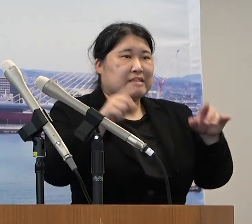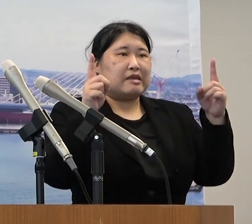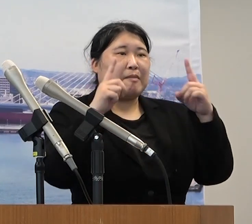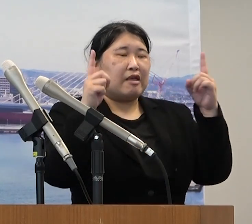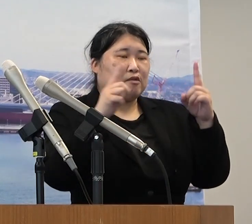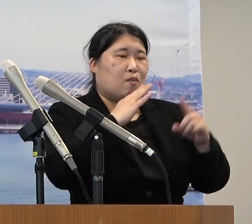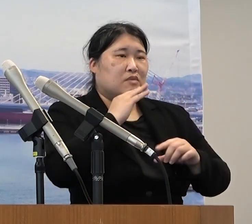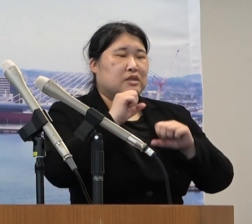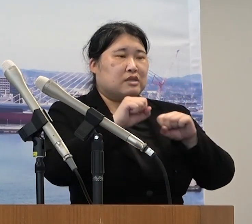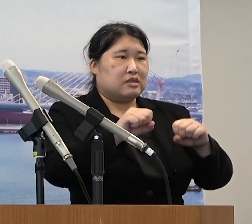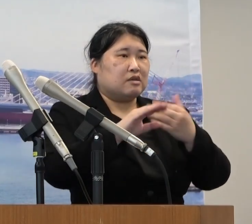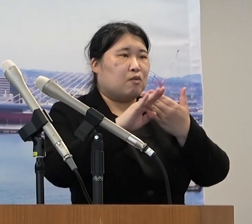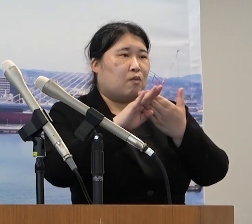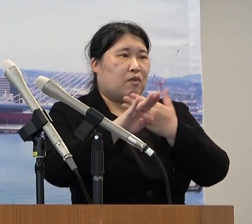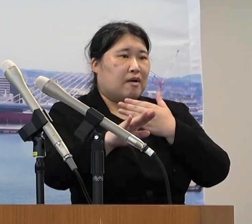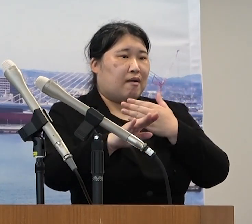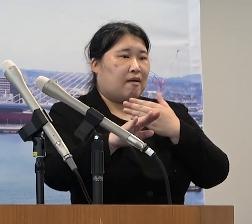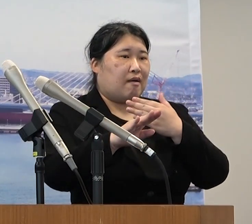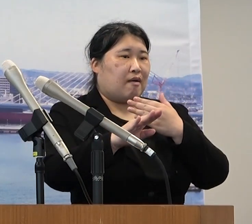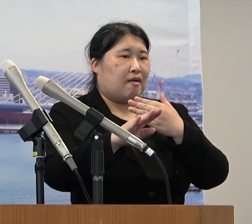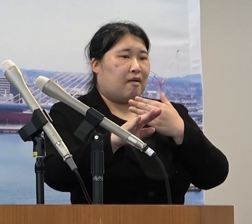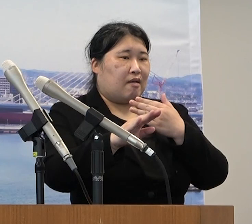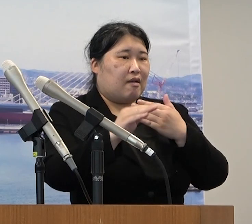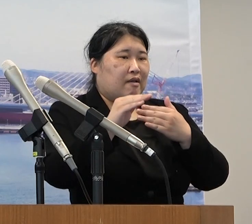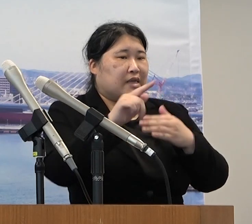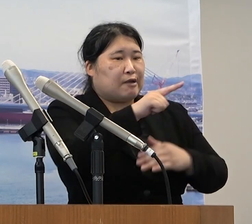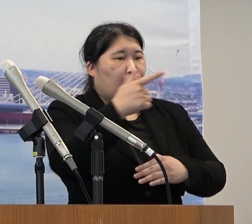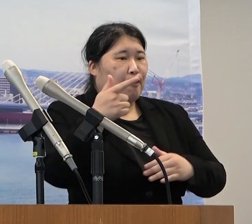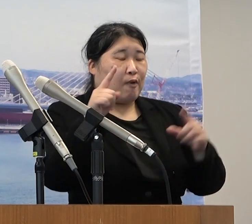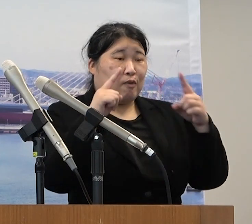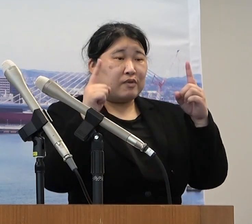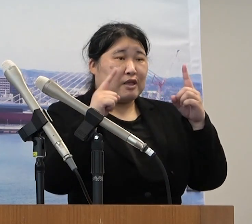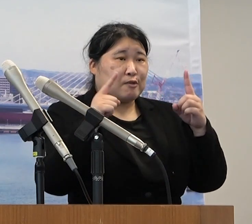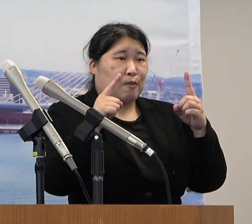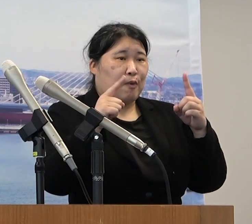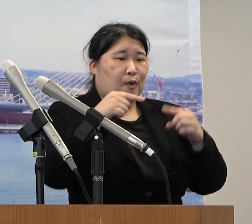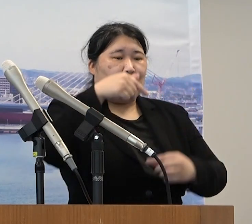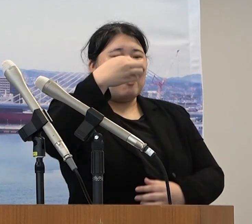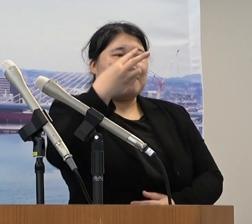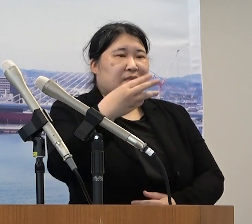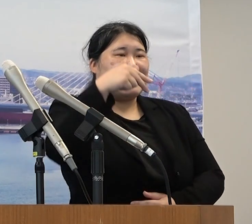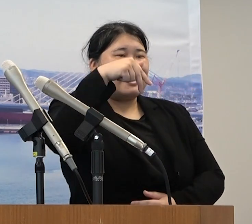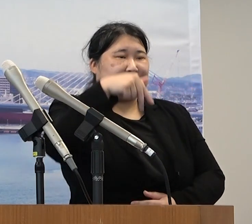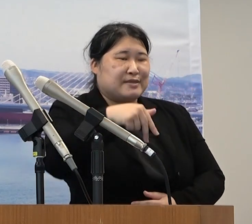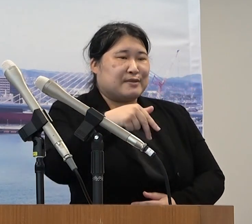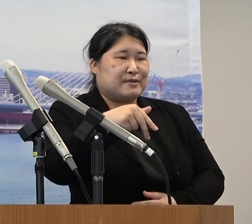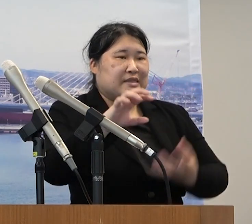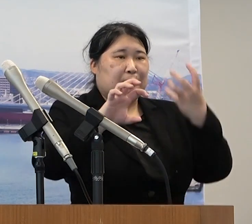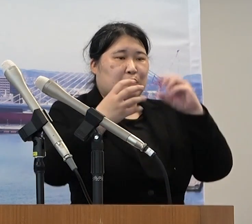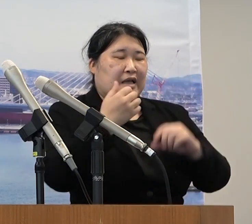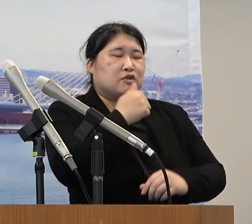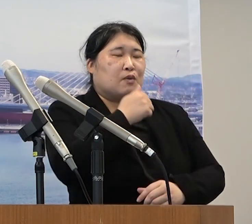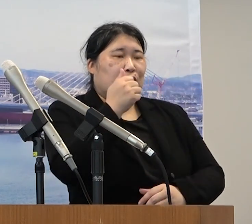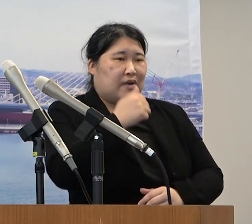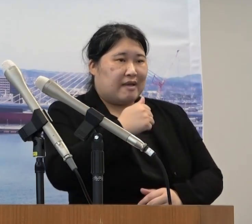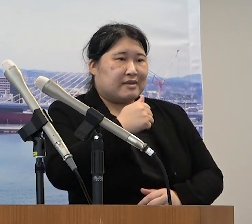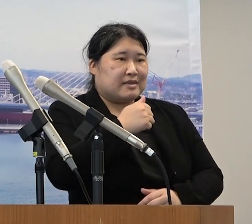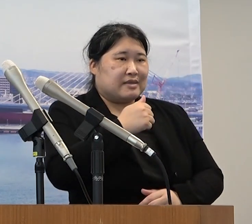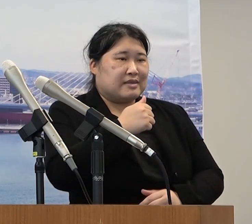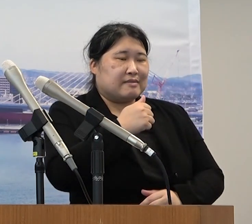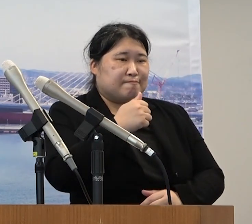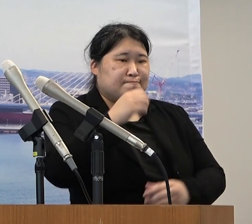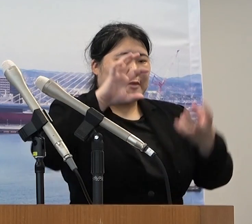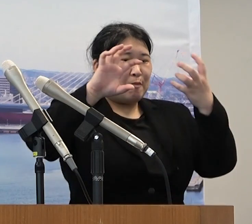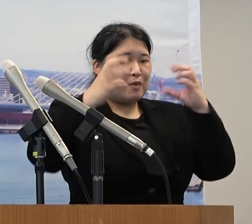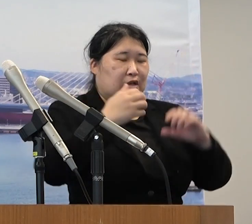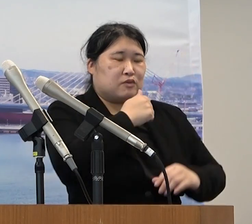か、林コンテストをメインにミスねぶたの紹介や、ねぶた師による大型ねぶたの紹介のみ